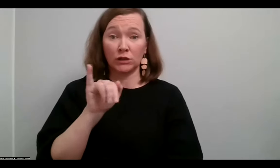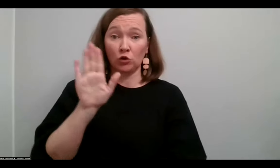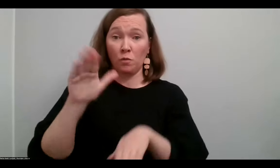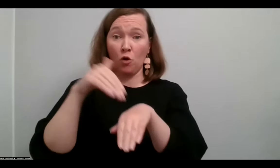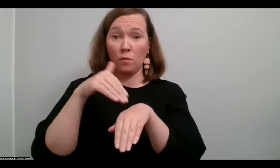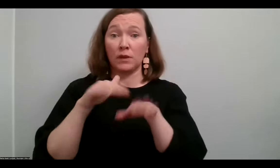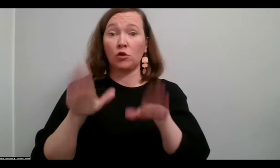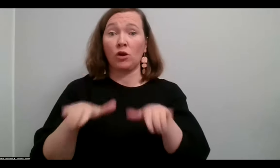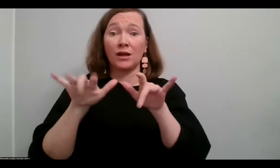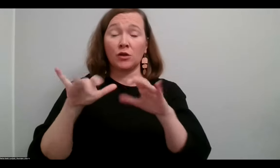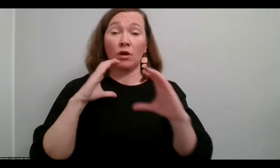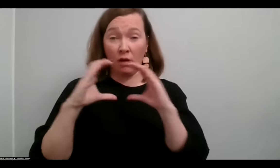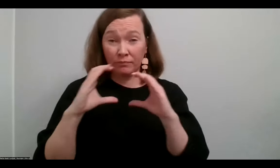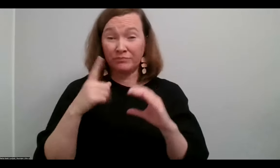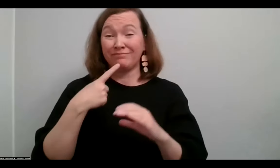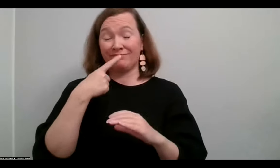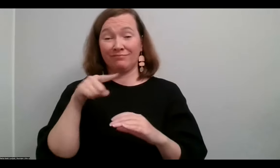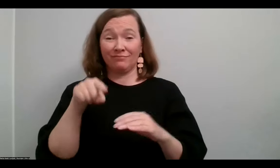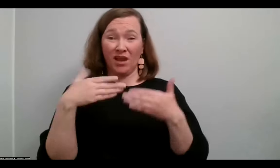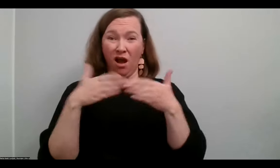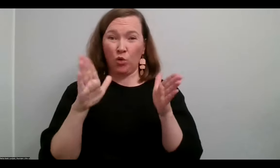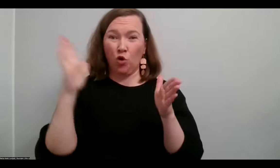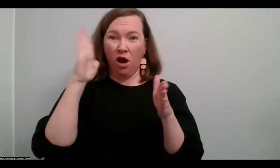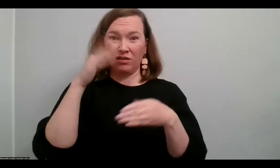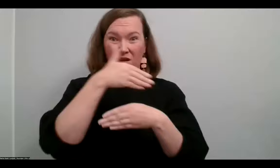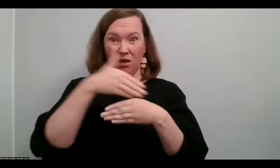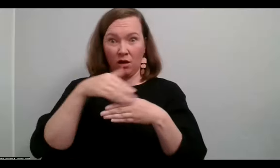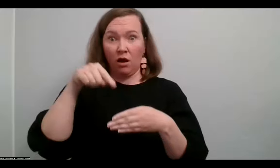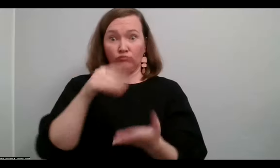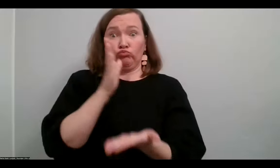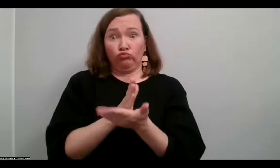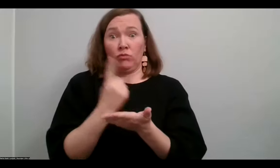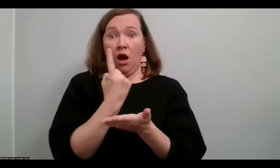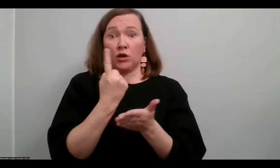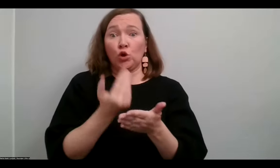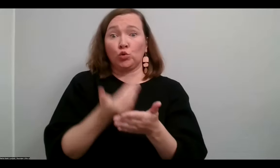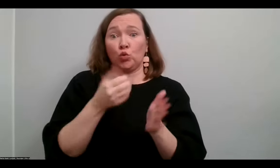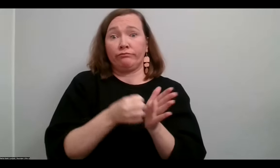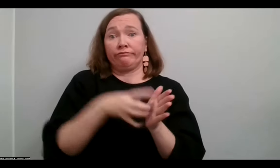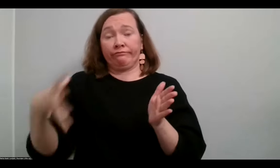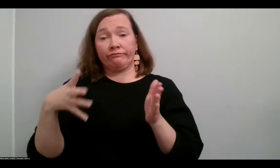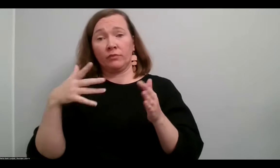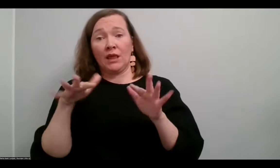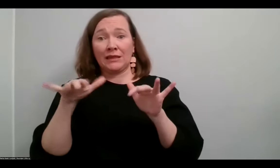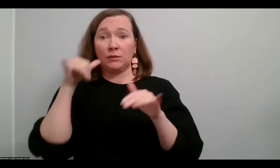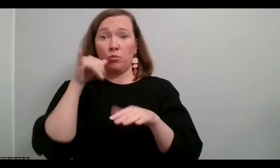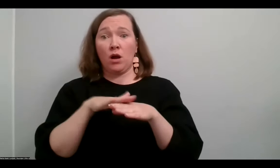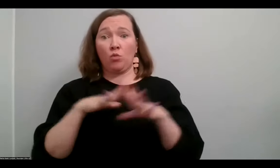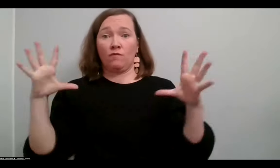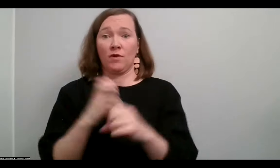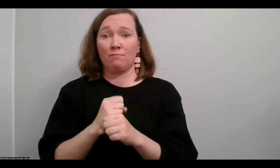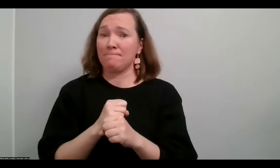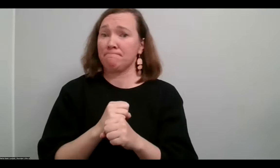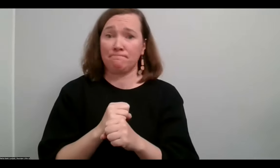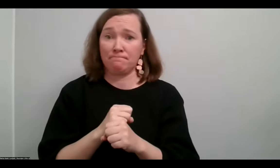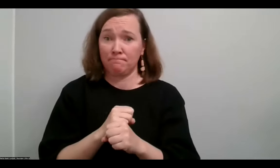Ja jatkan vielä sitten, tuolla on Jyri kommentoinutkin chattiin jo tästä aukioloaikojen rajoituksesta,